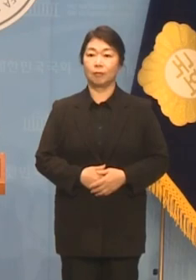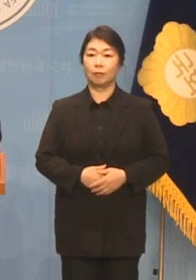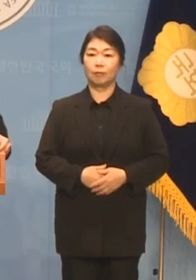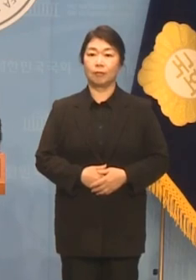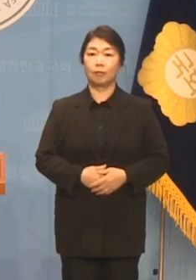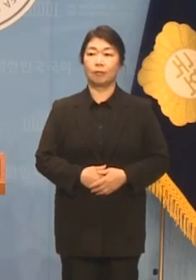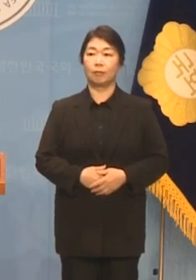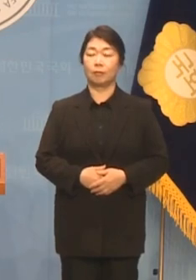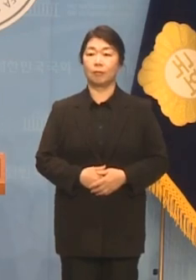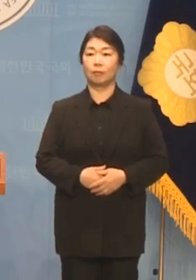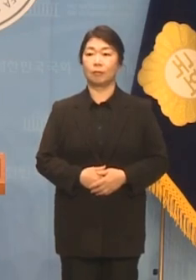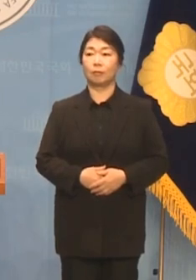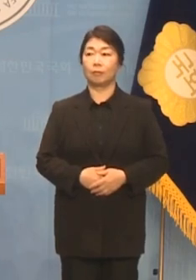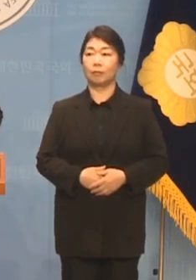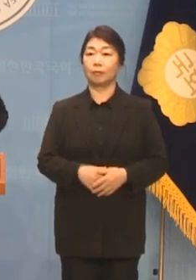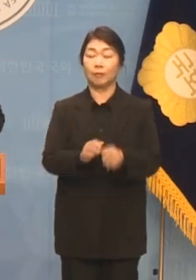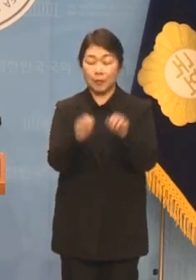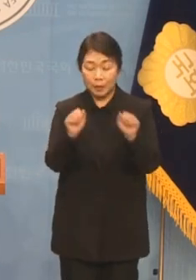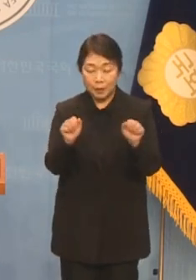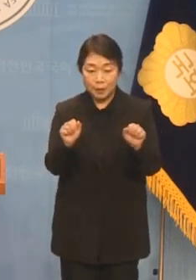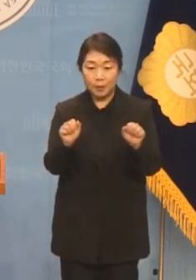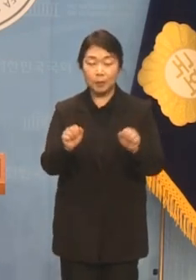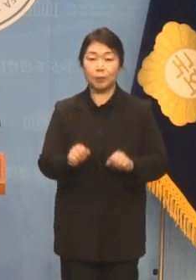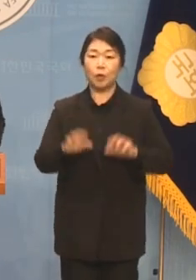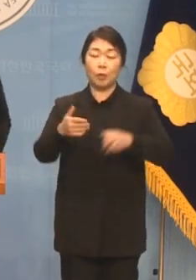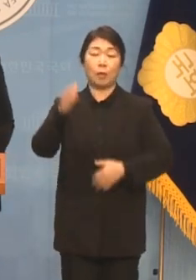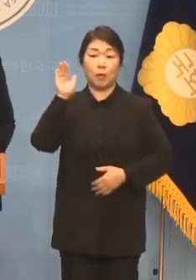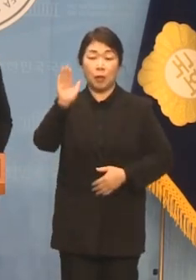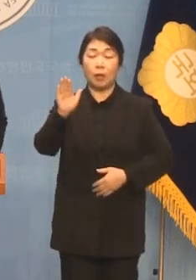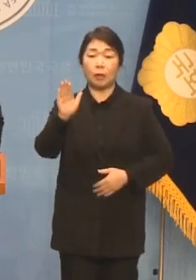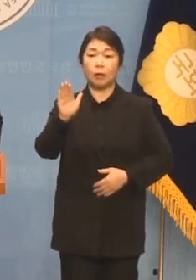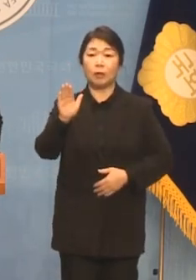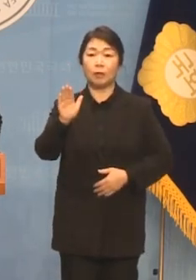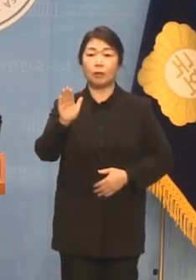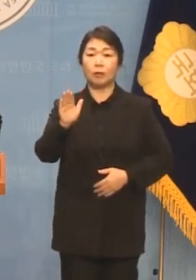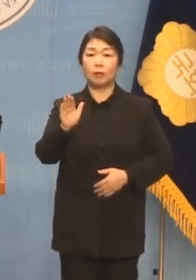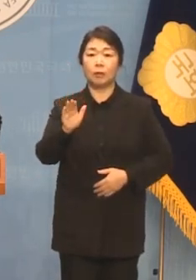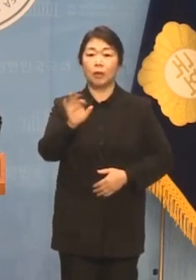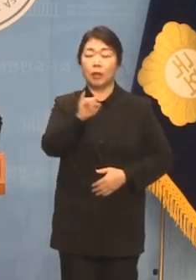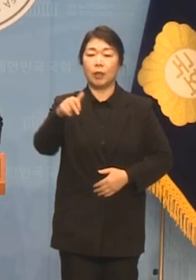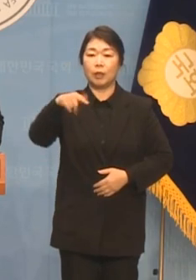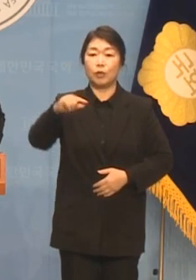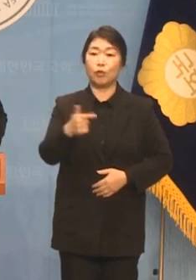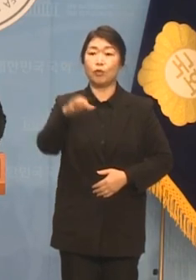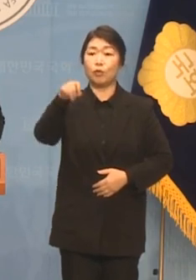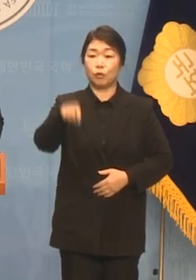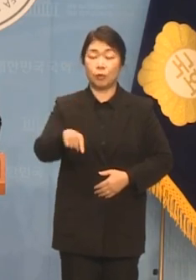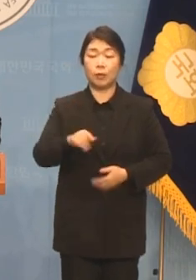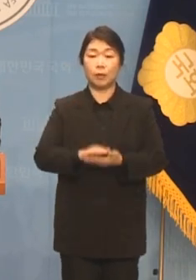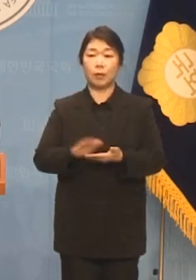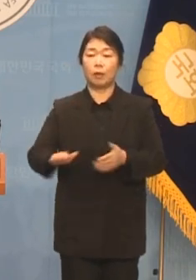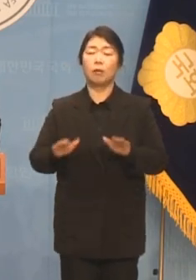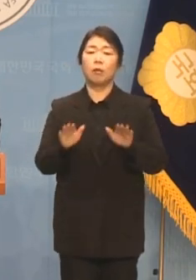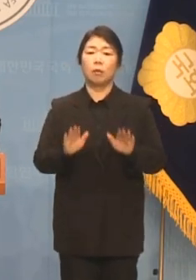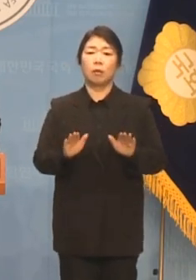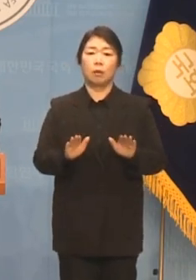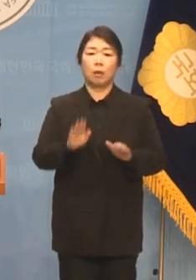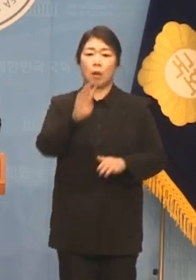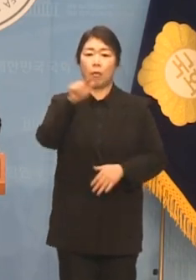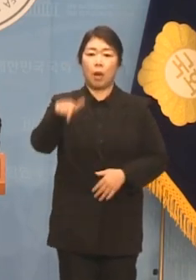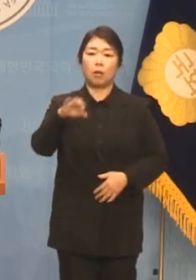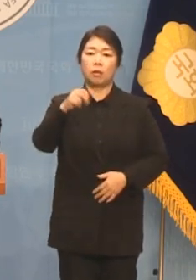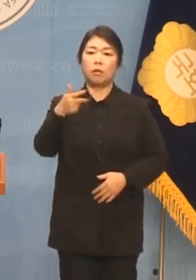안녕하세요 어 안녕하세요 국민의 미래 어 이준우 대변인입니다 어 오늘 박은정